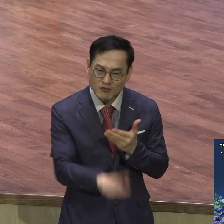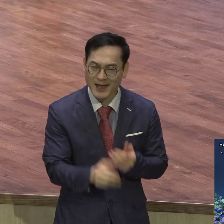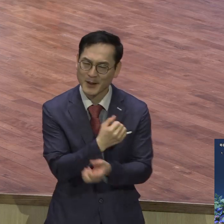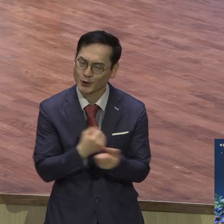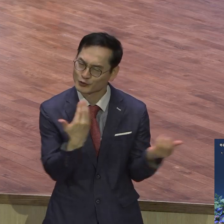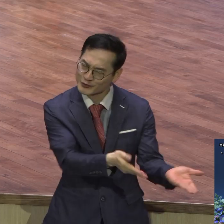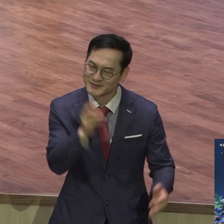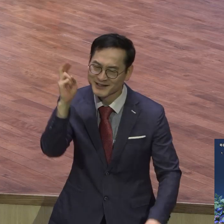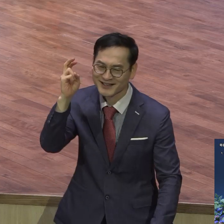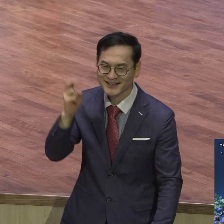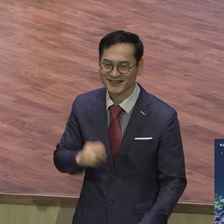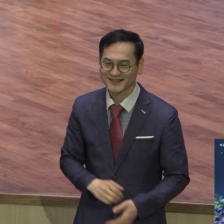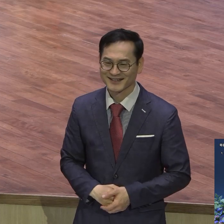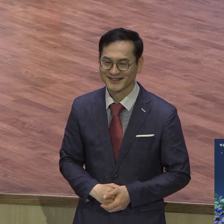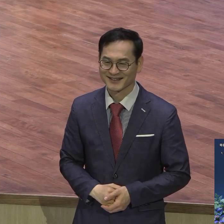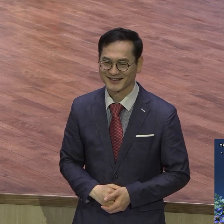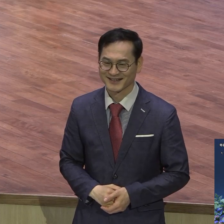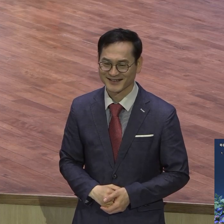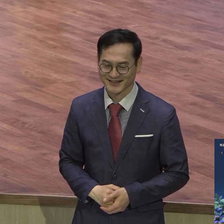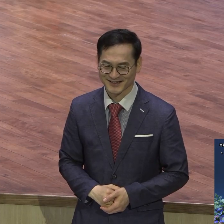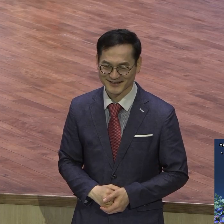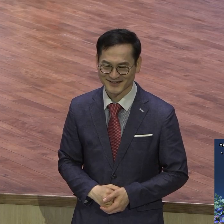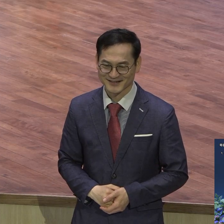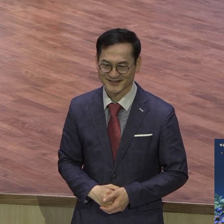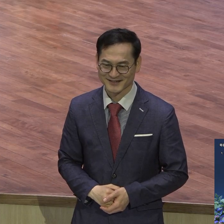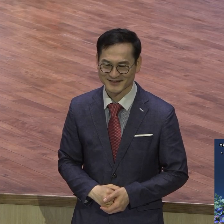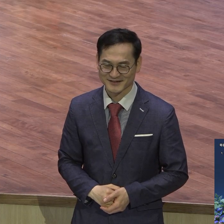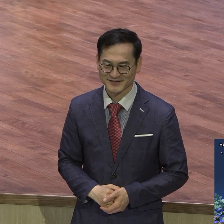아니에요 저같이 못된 인간은